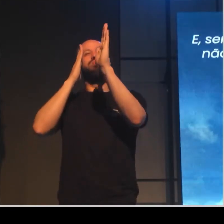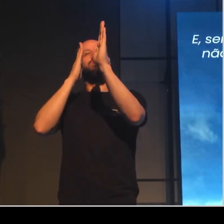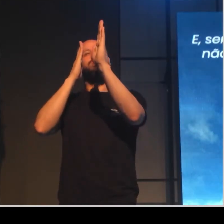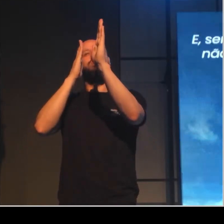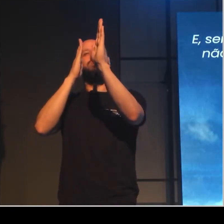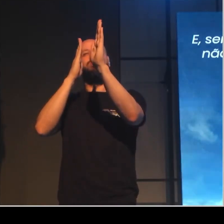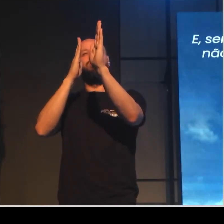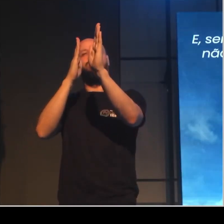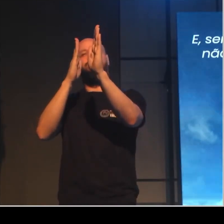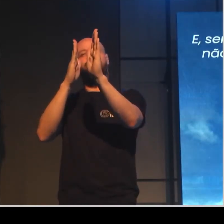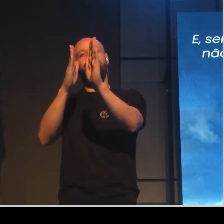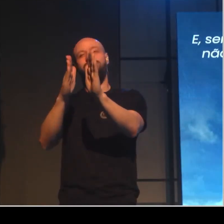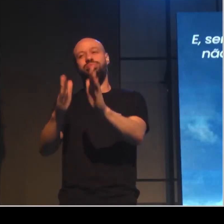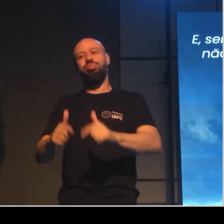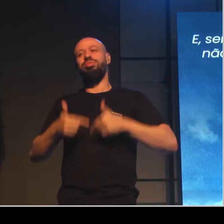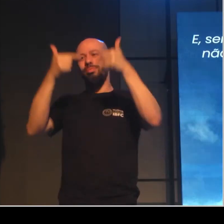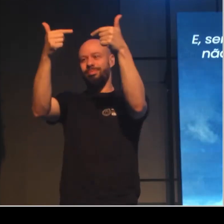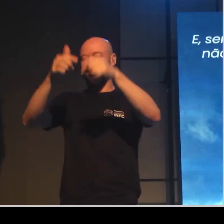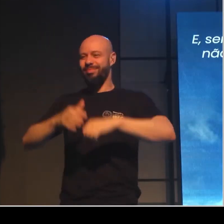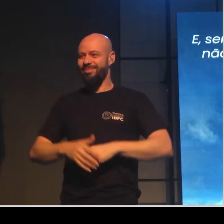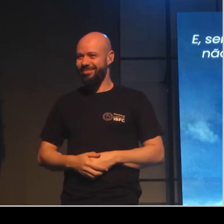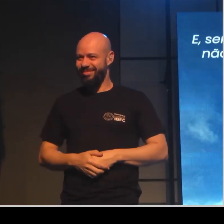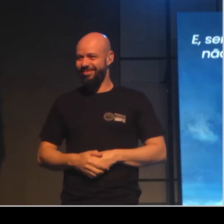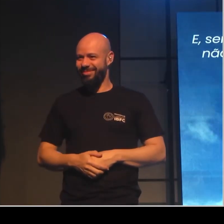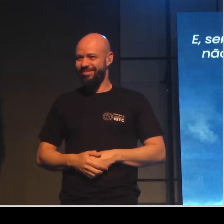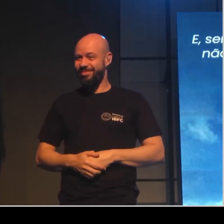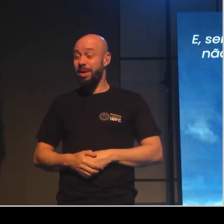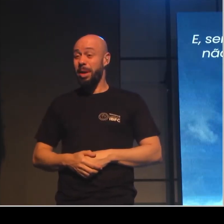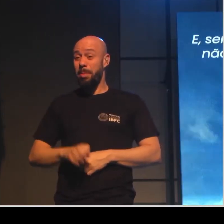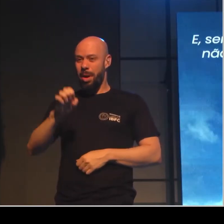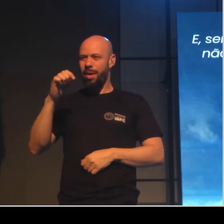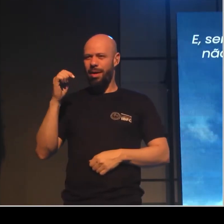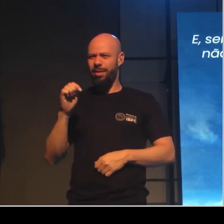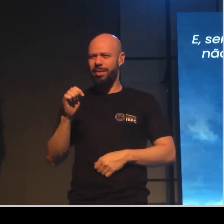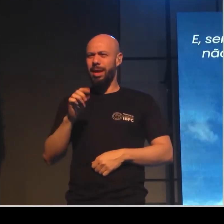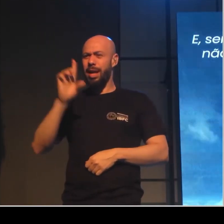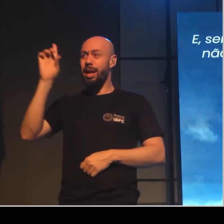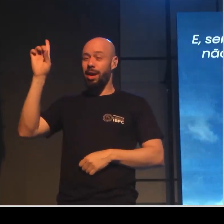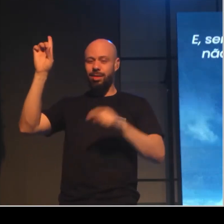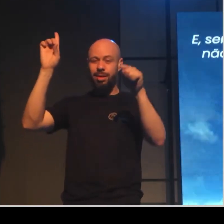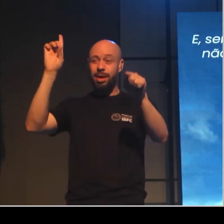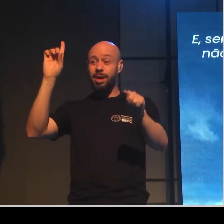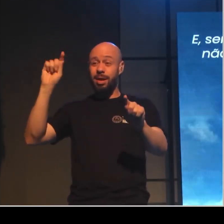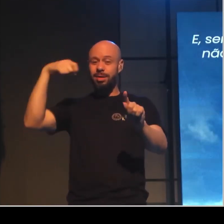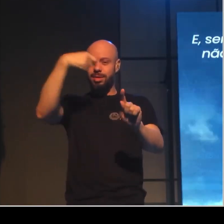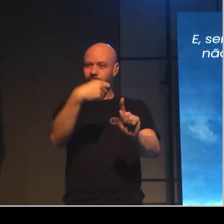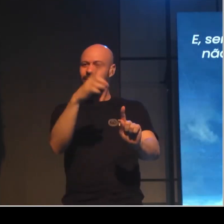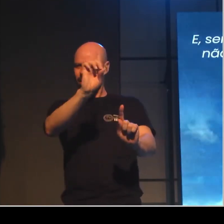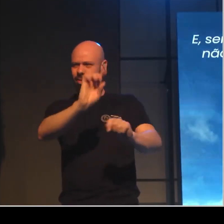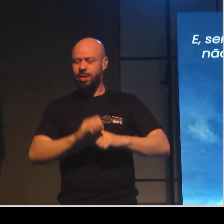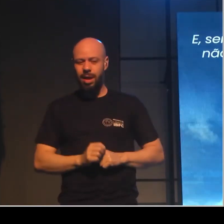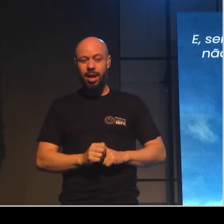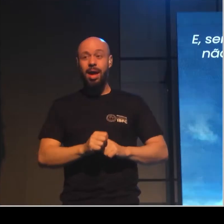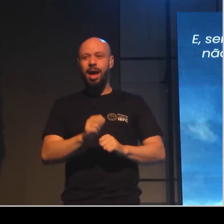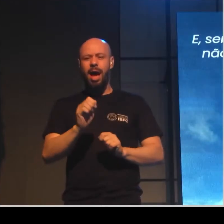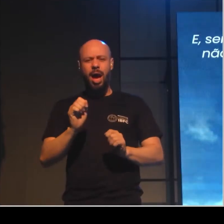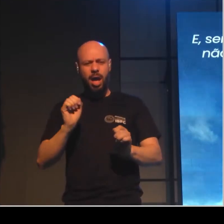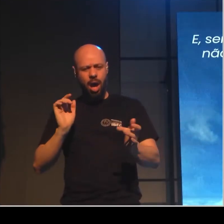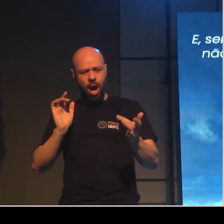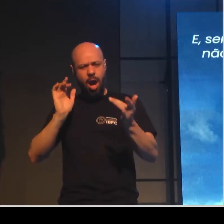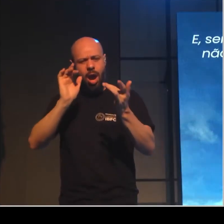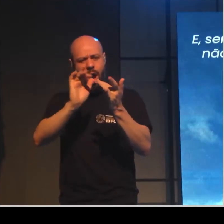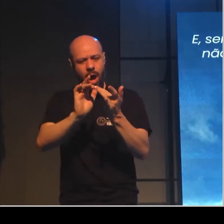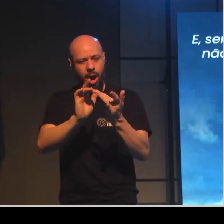estavam dispostos a ir por aqui, e Deus se revela a eles e eles mudam a direção da sua vida. Sempre que